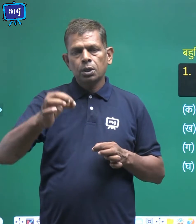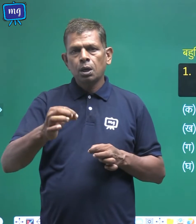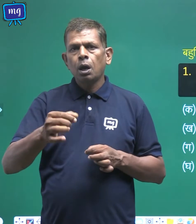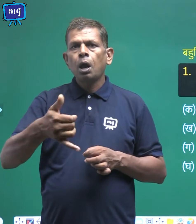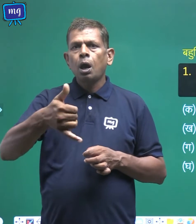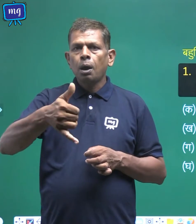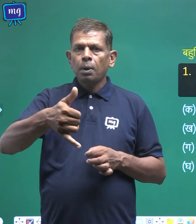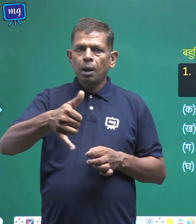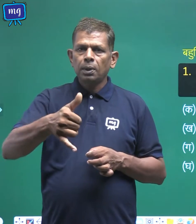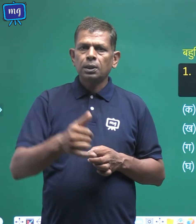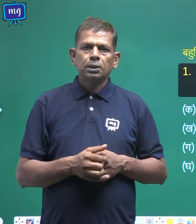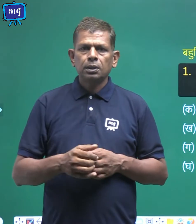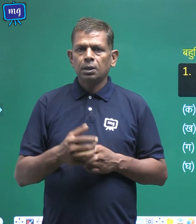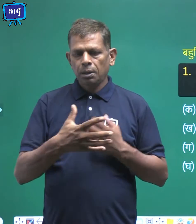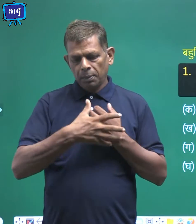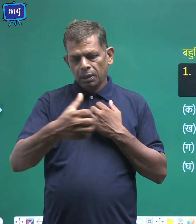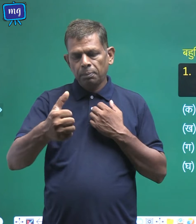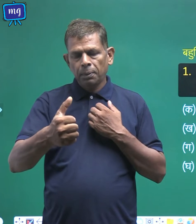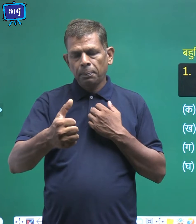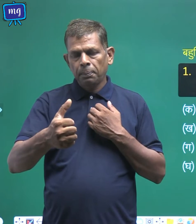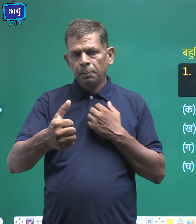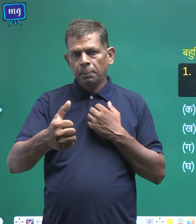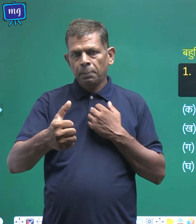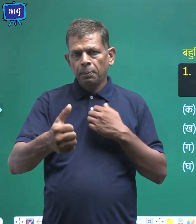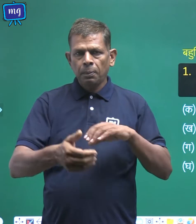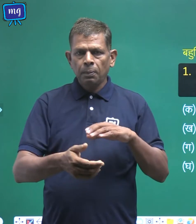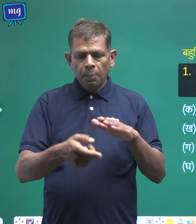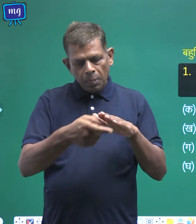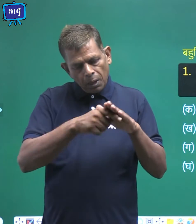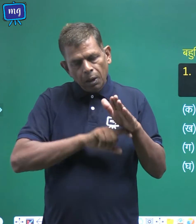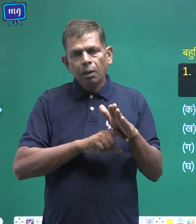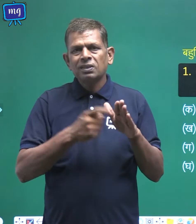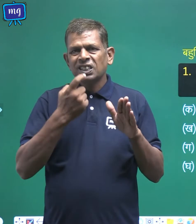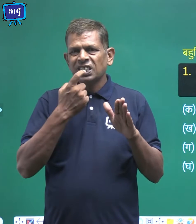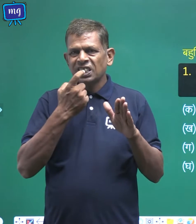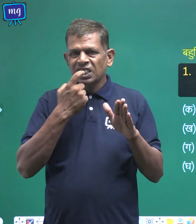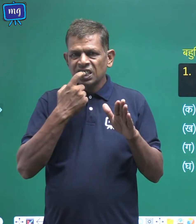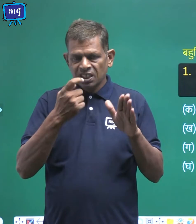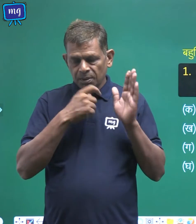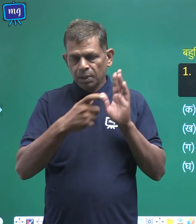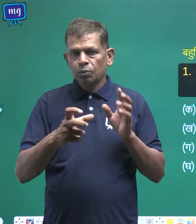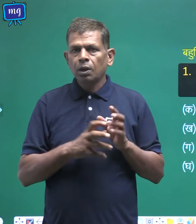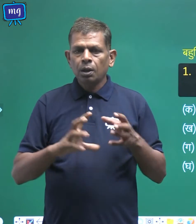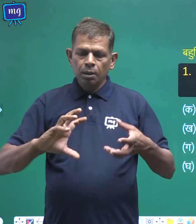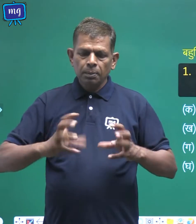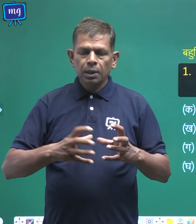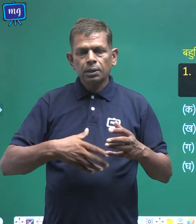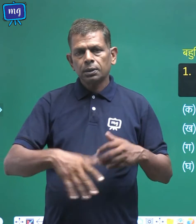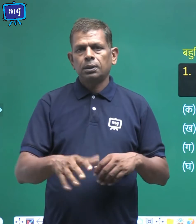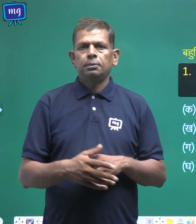आभासी प्रतिबिंब अवतल दर्पण द्वारा बनाया जा सकता है। तो हम